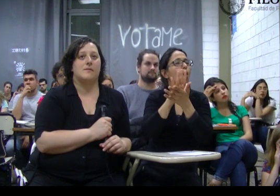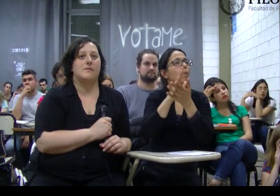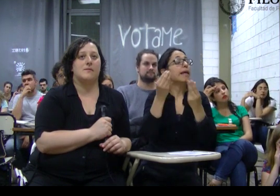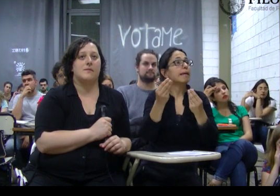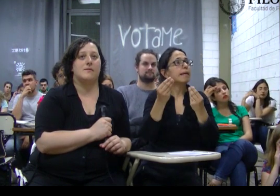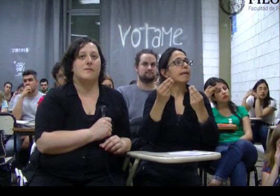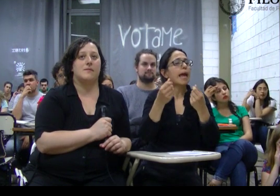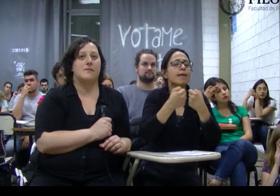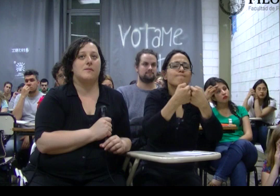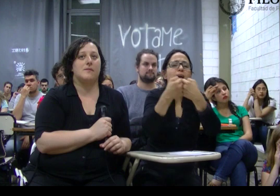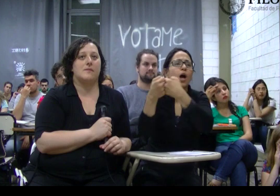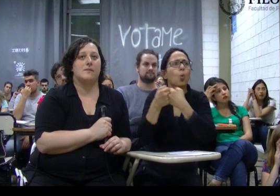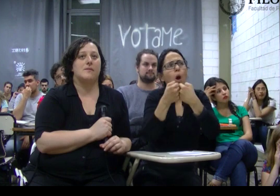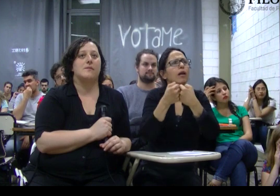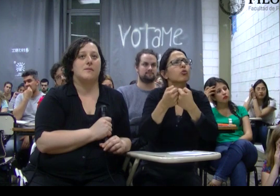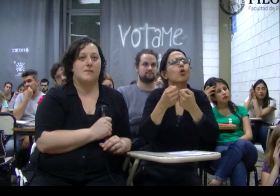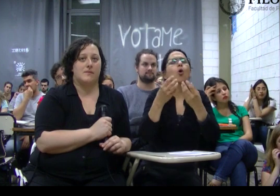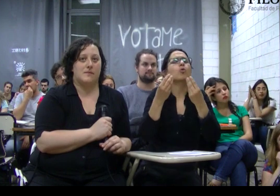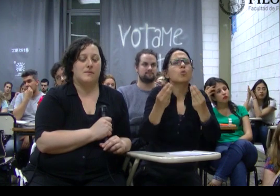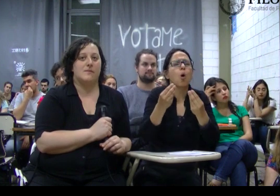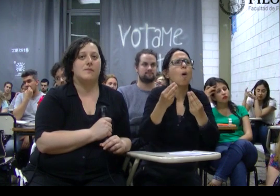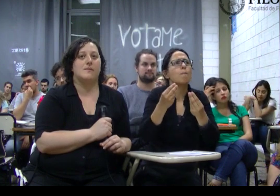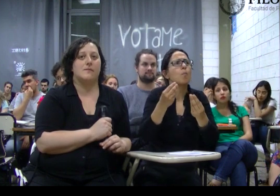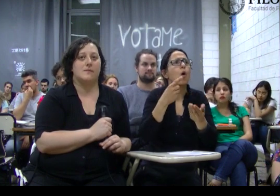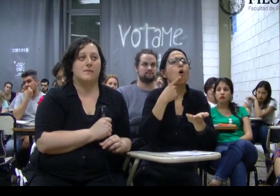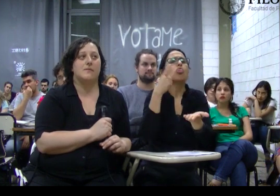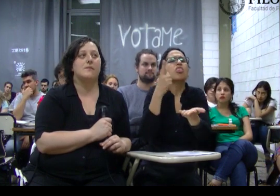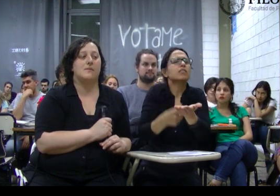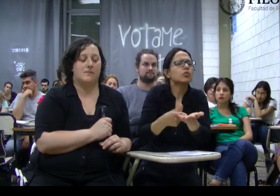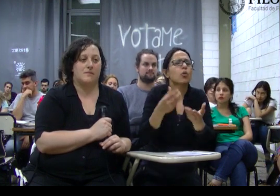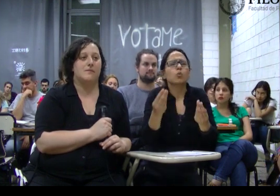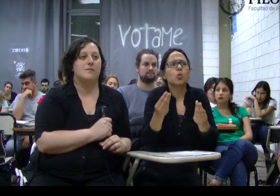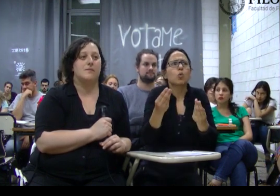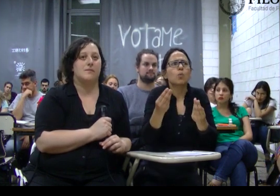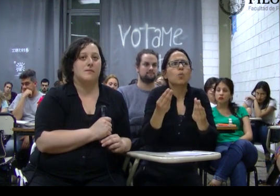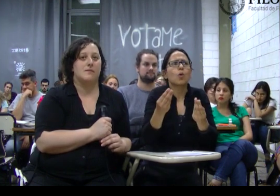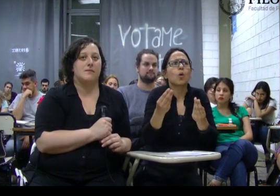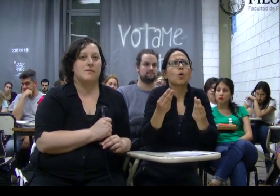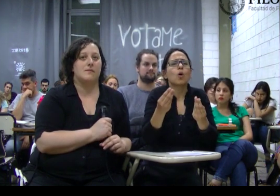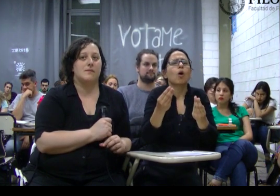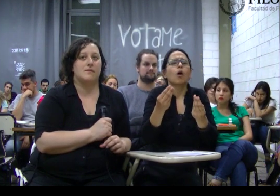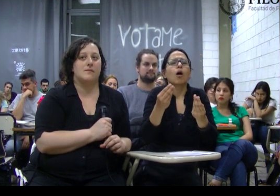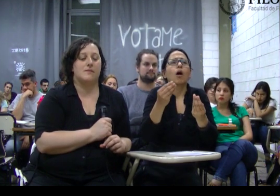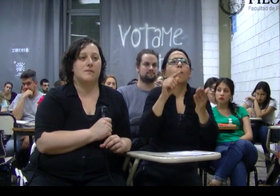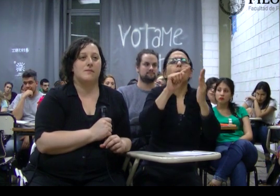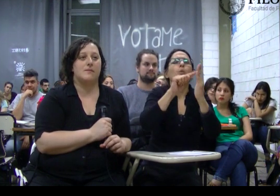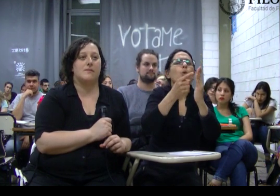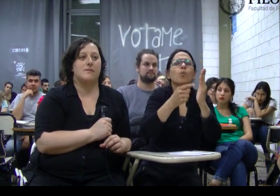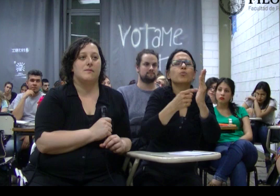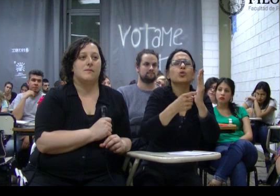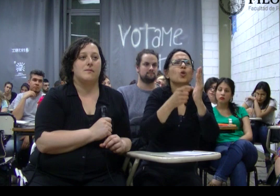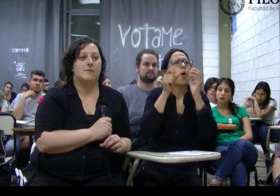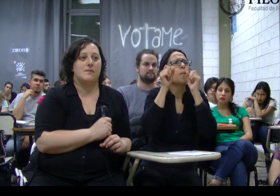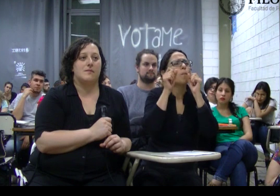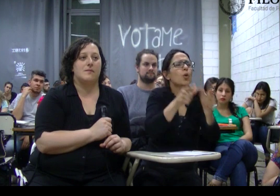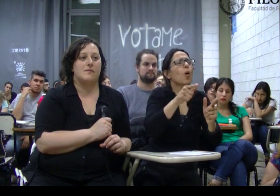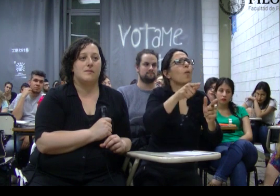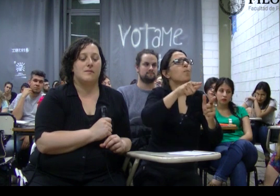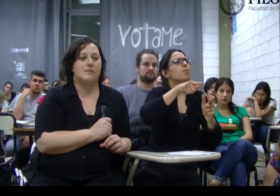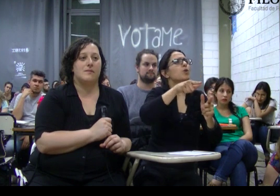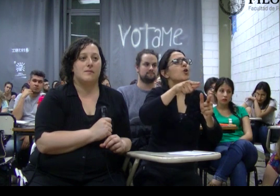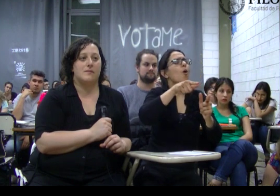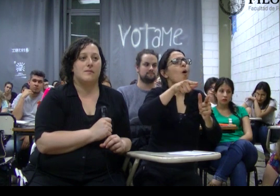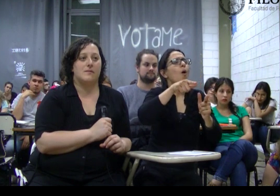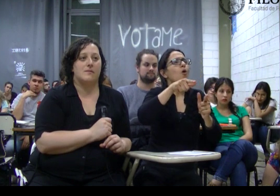acuerdos, consensos, como para decidir ellos mismos cuáles eran los puntos de interés dentro de toda